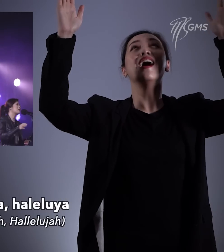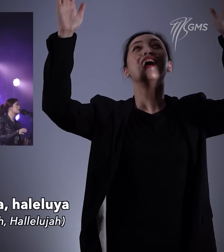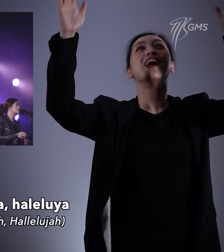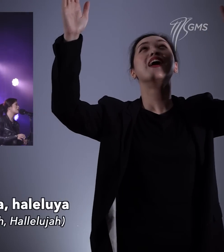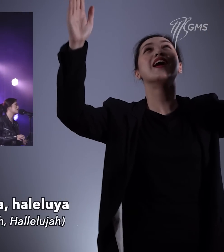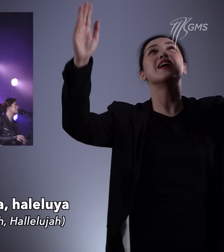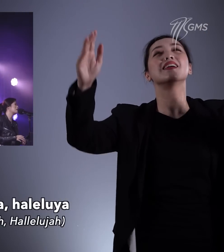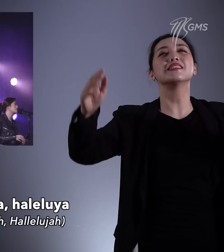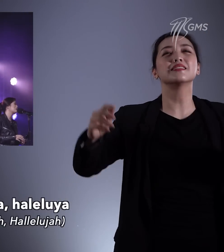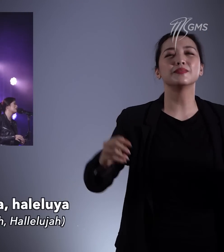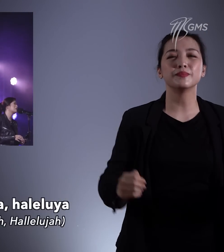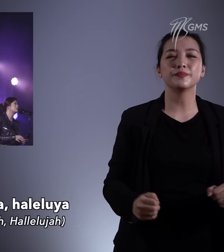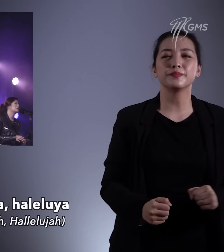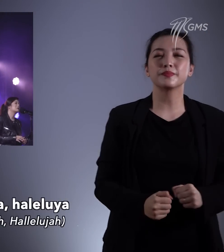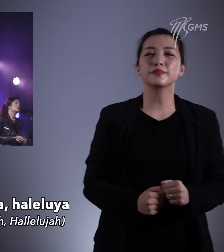Haleluya.